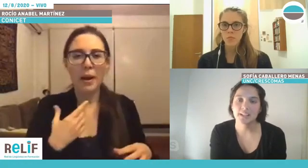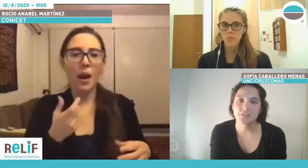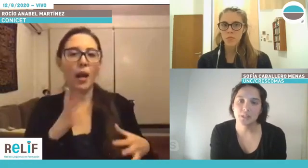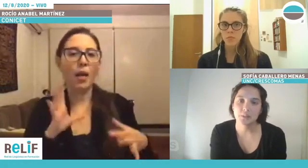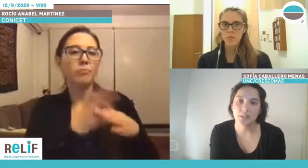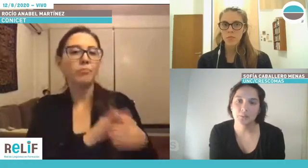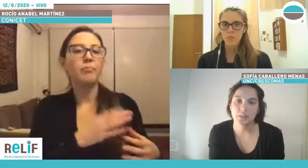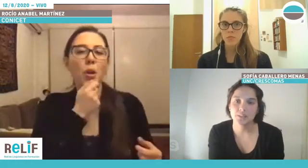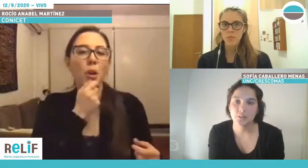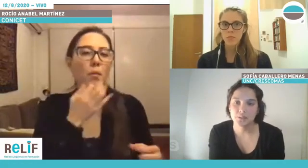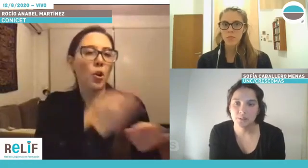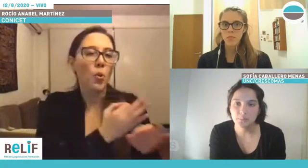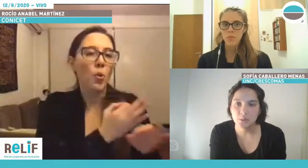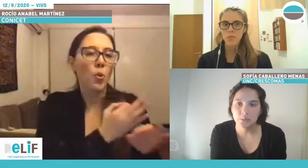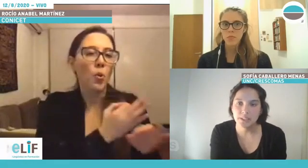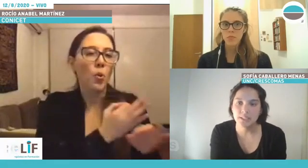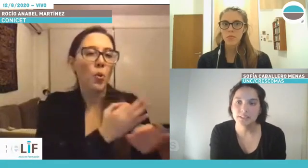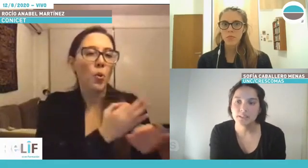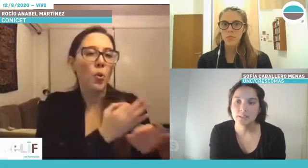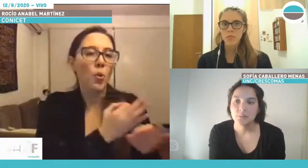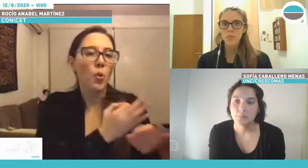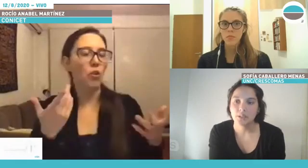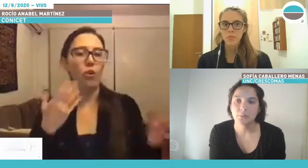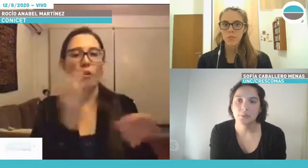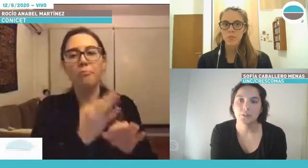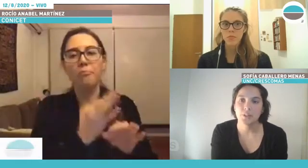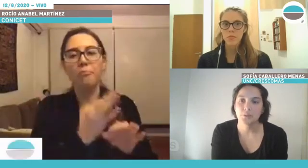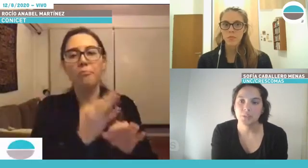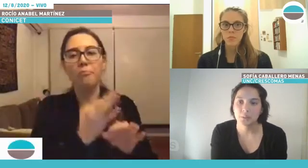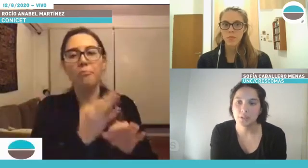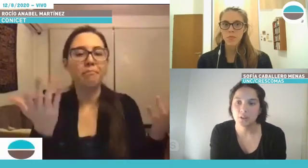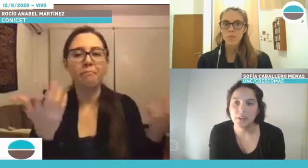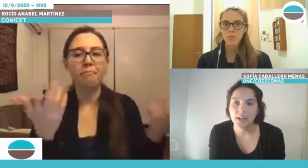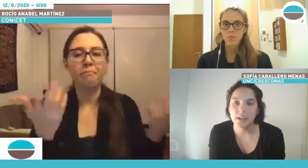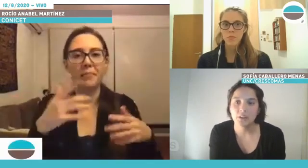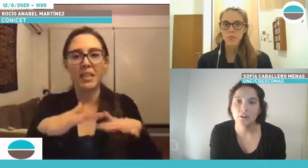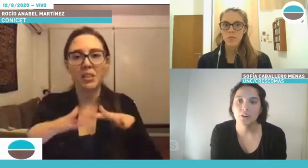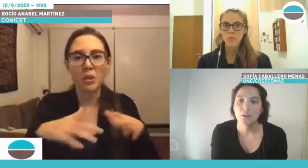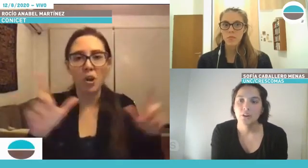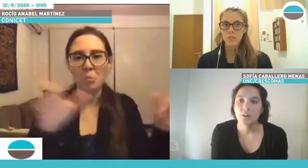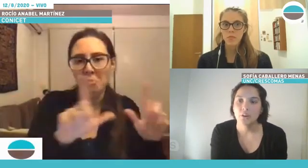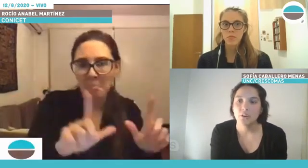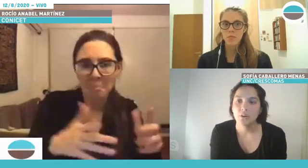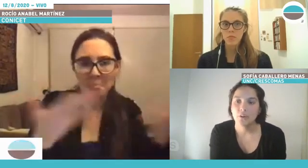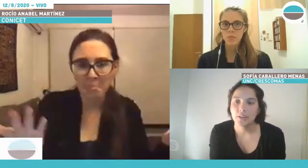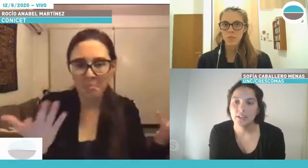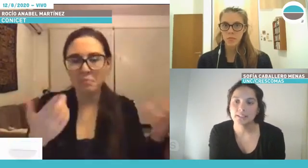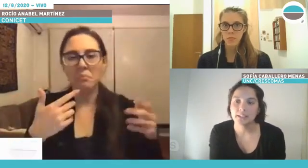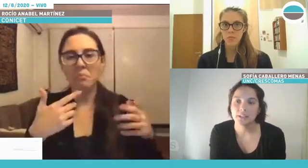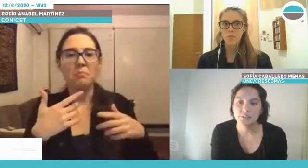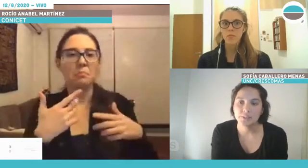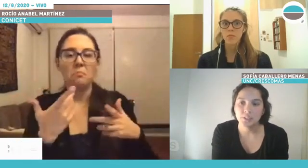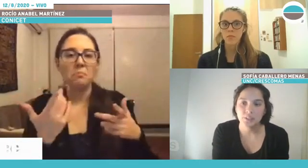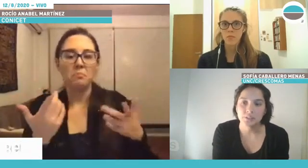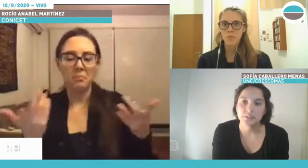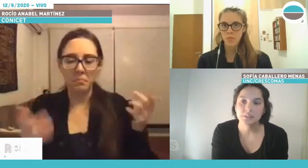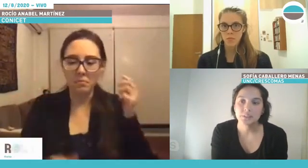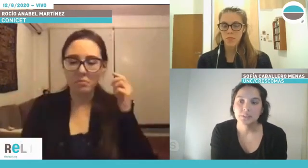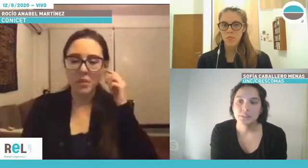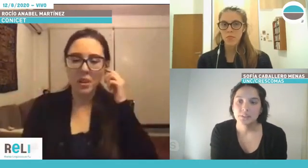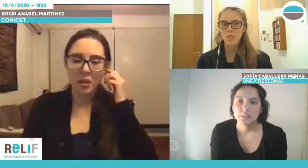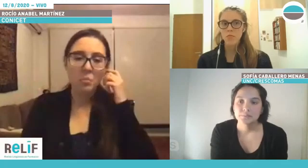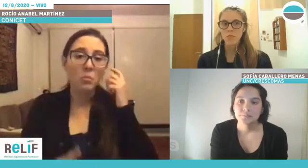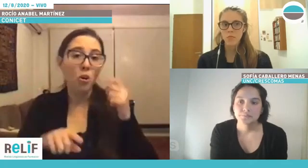y está relacionada, por ejemplo, a las situaciones públicas, por ejemplo, es usada por el gobierno o en la